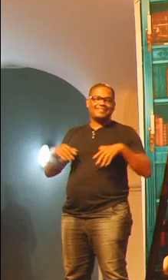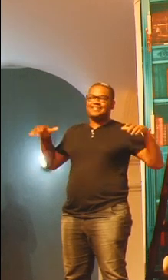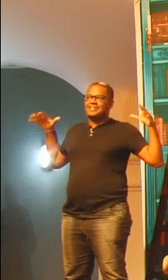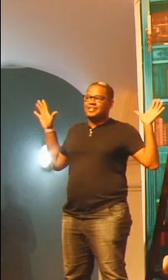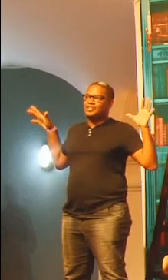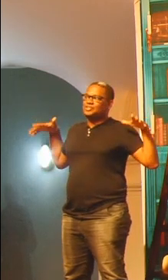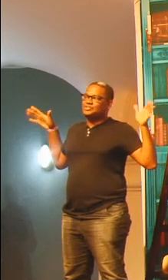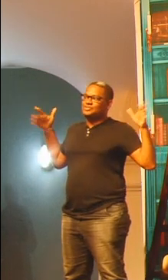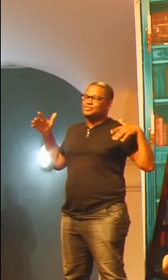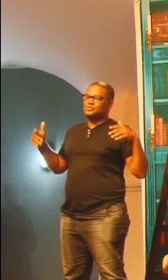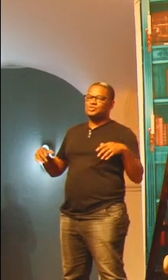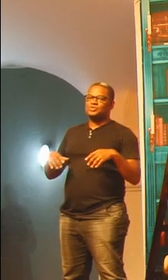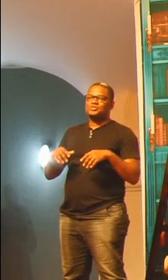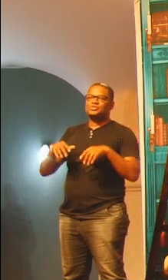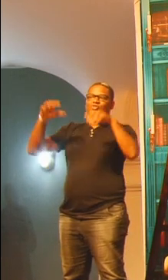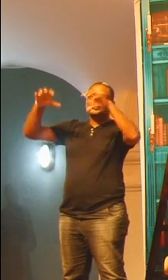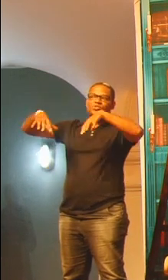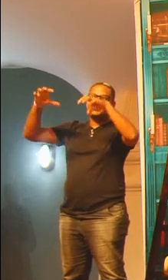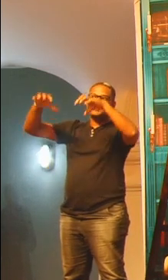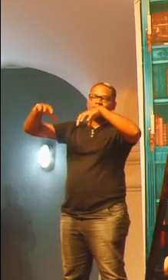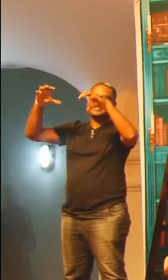Anjo. Chuva.